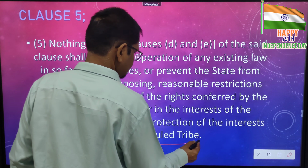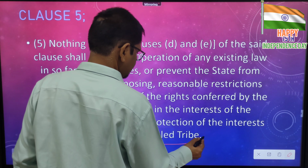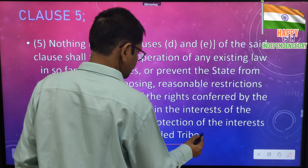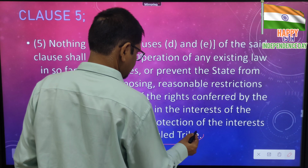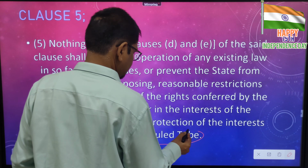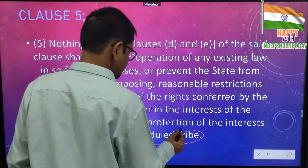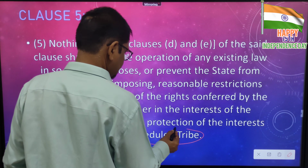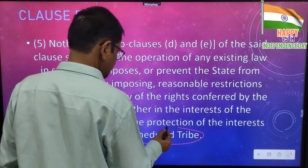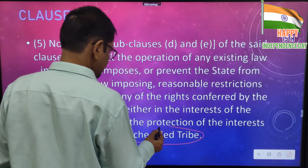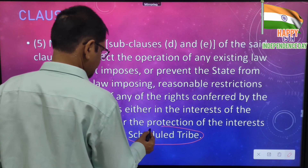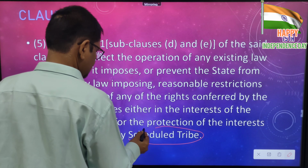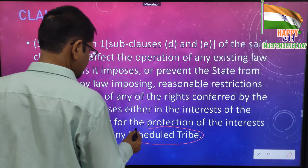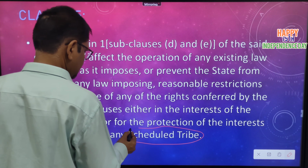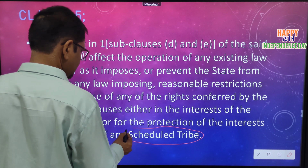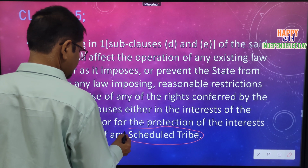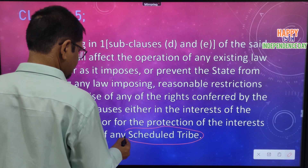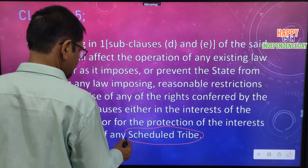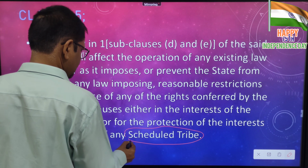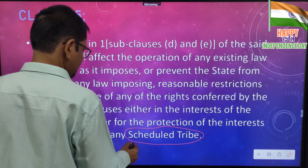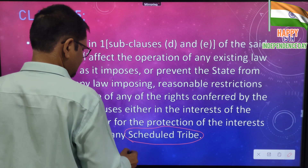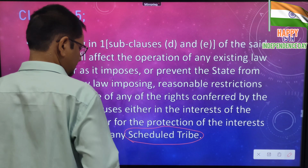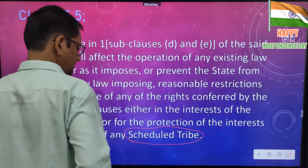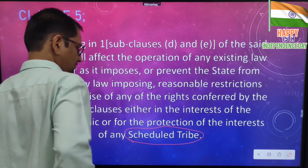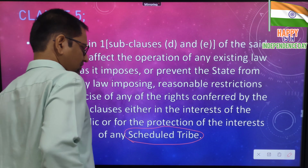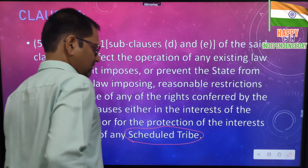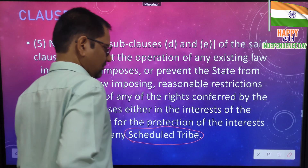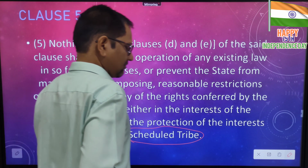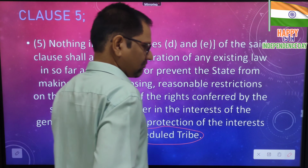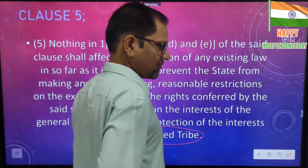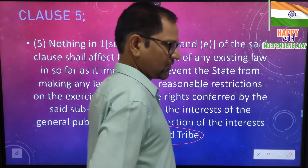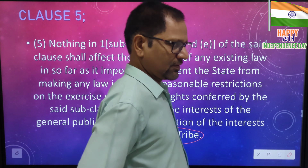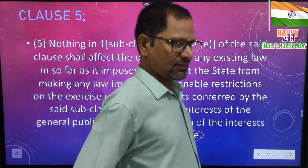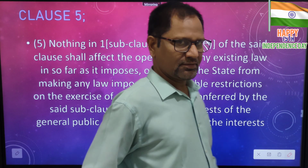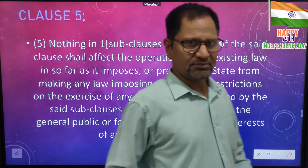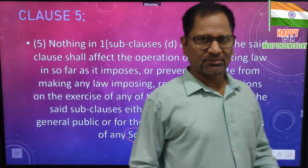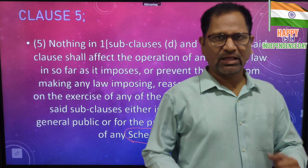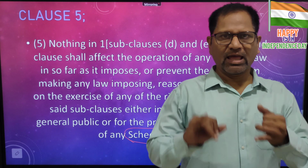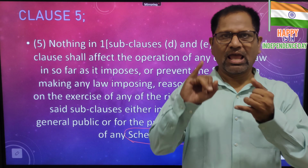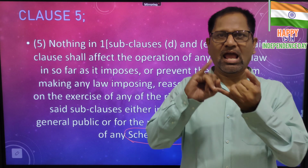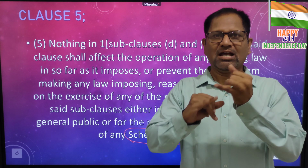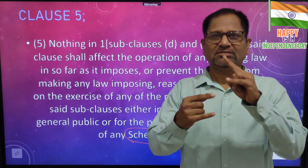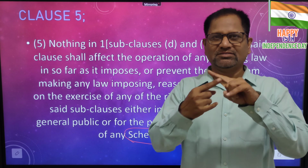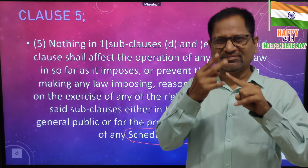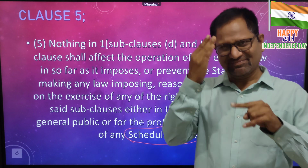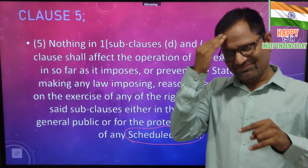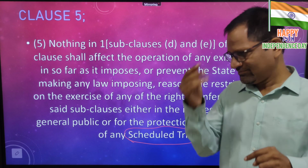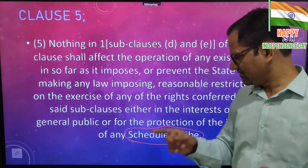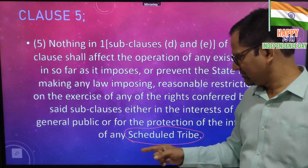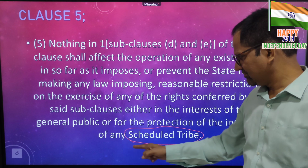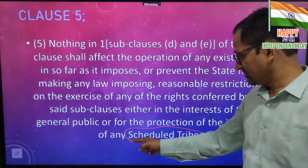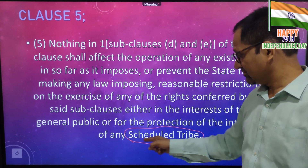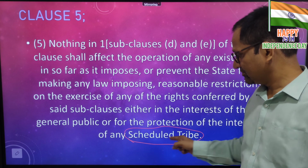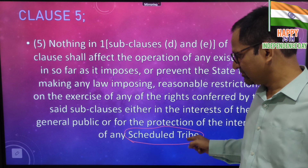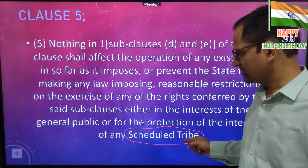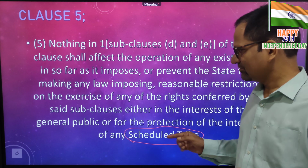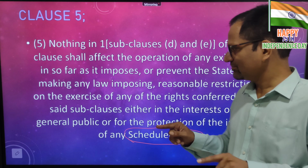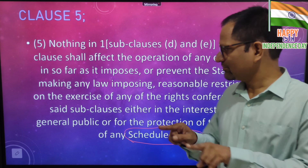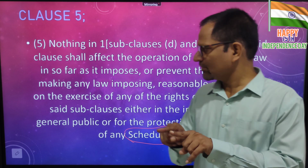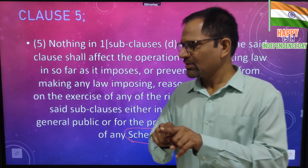said subclauses either in the interest of the general public or for the protection of the interest of any scheduled tribe।